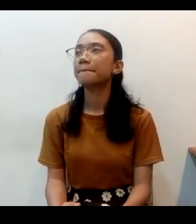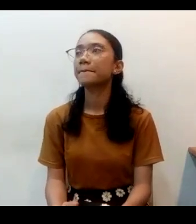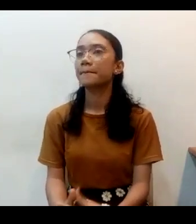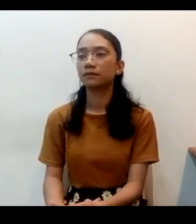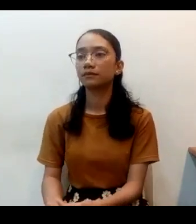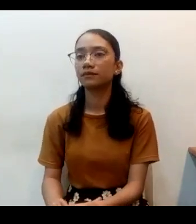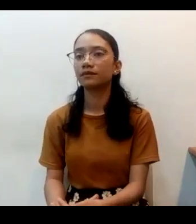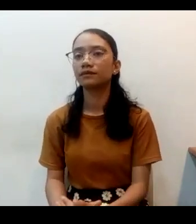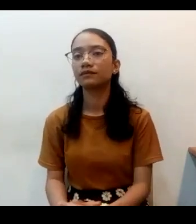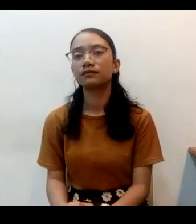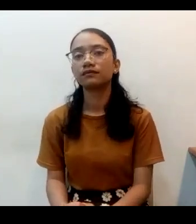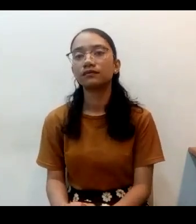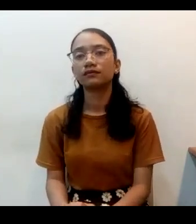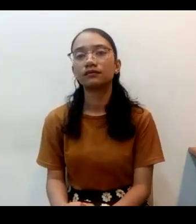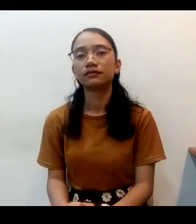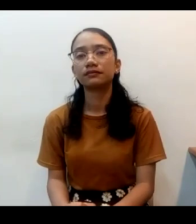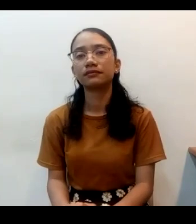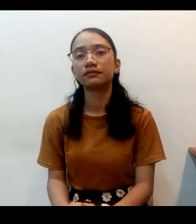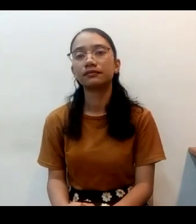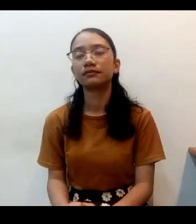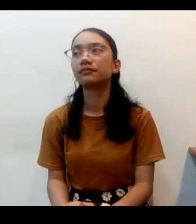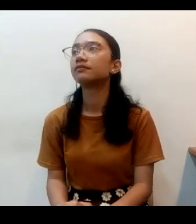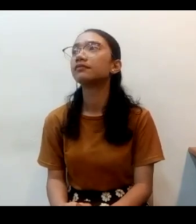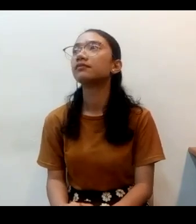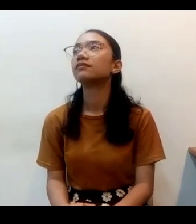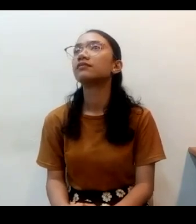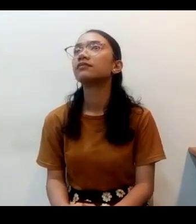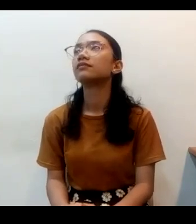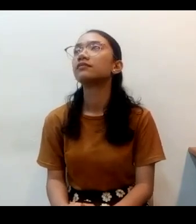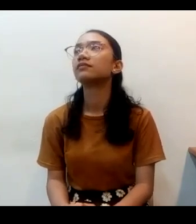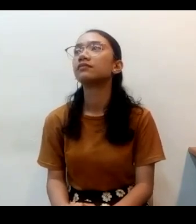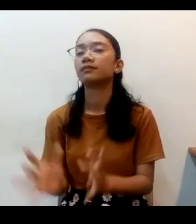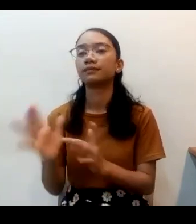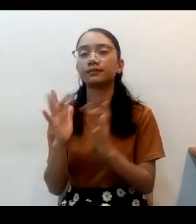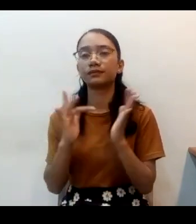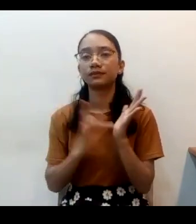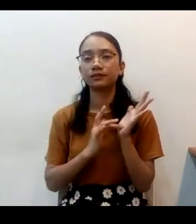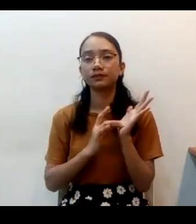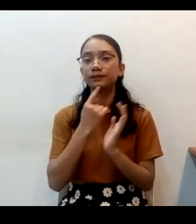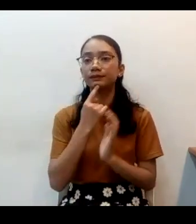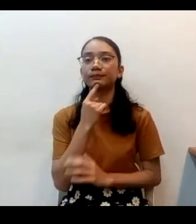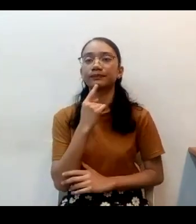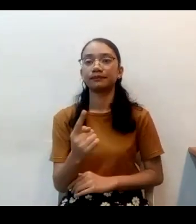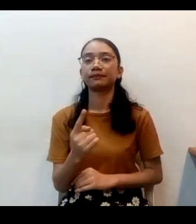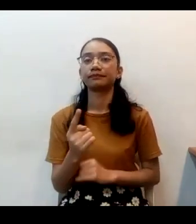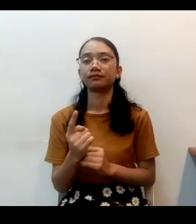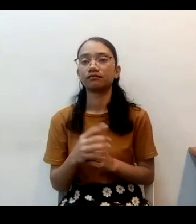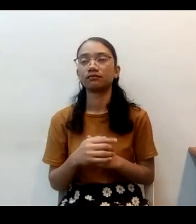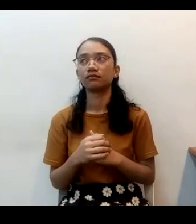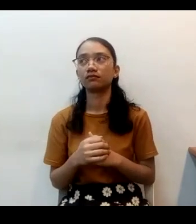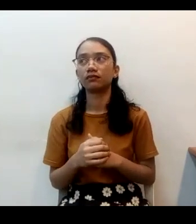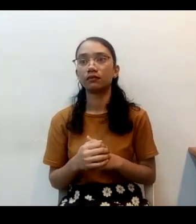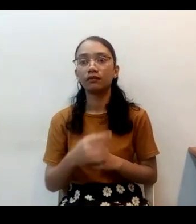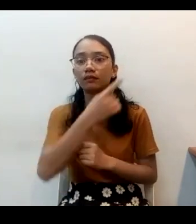ang nagkasala? Ang taong ito o ang kanyang mga magulang? Kaya siya ipinanganak na bulag? But Jesus said, it's not because of a sin. Pero sinabi ni Jesus,